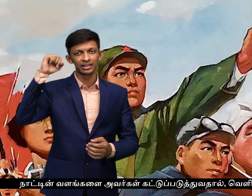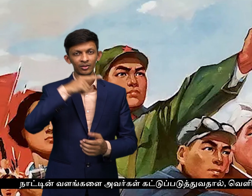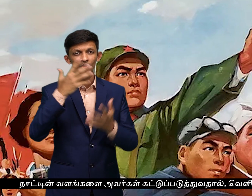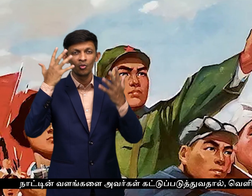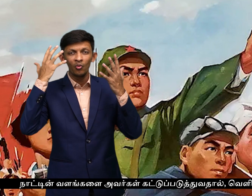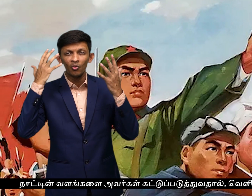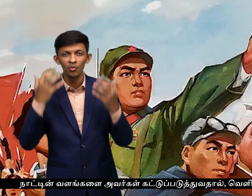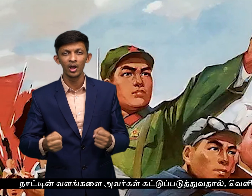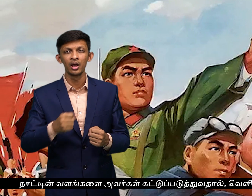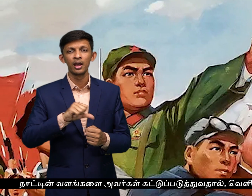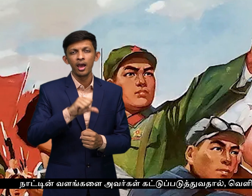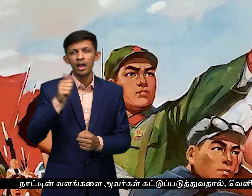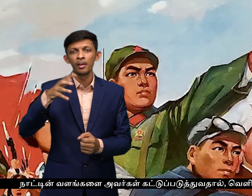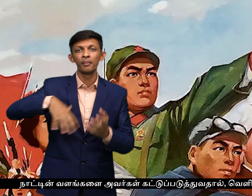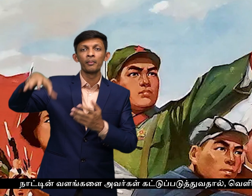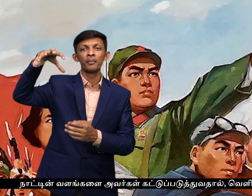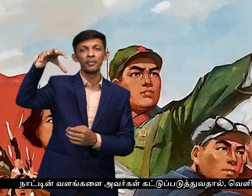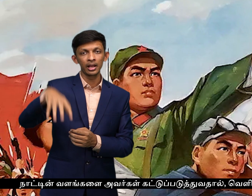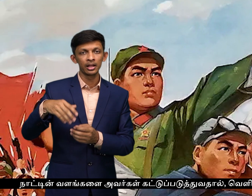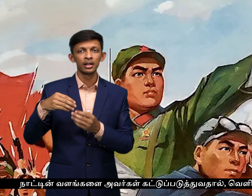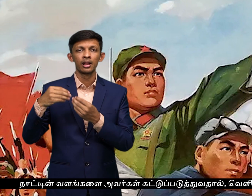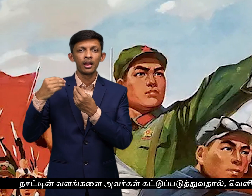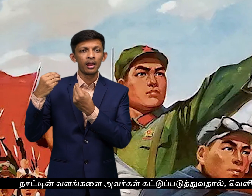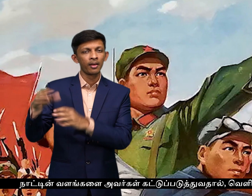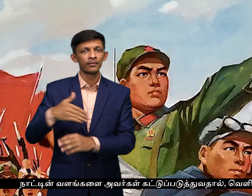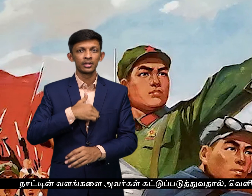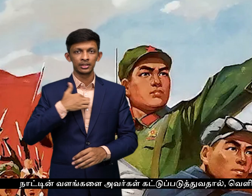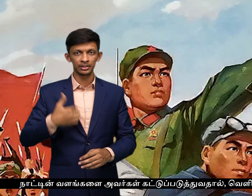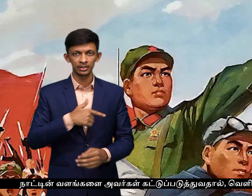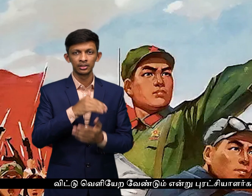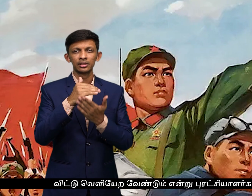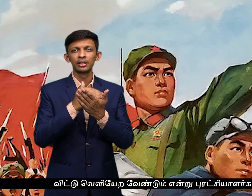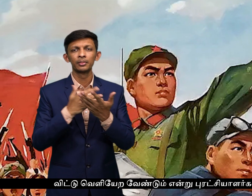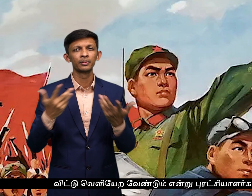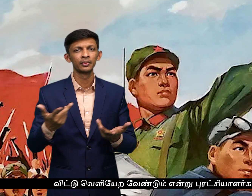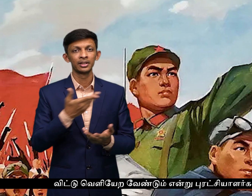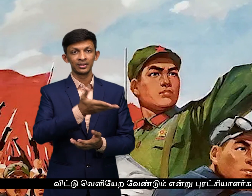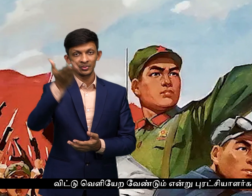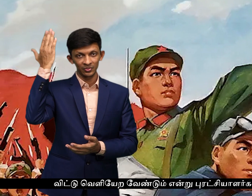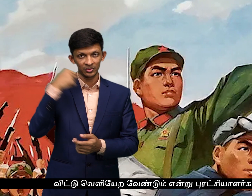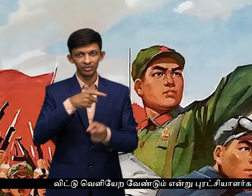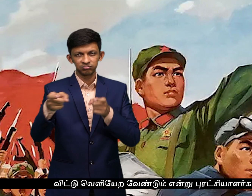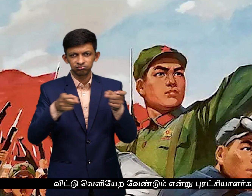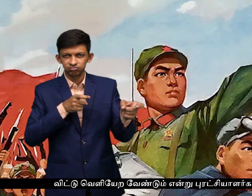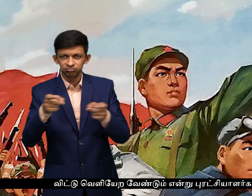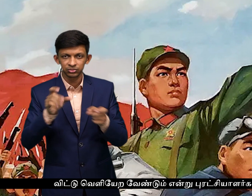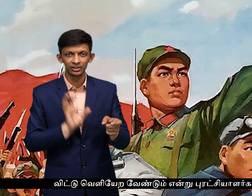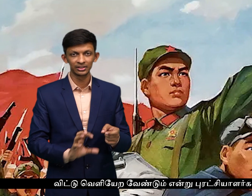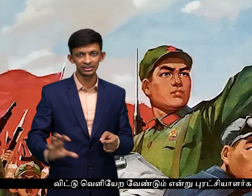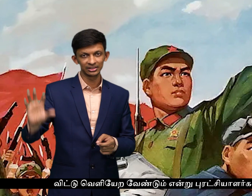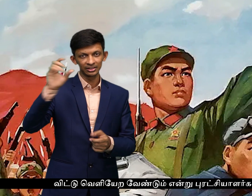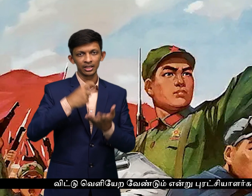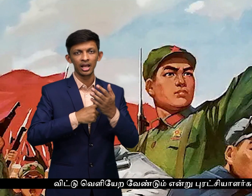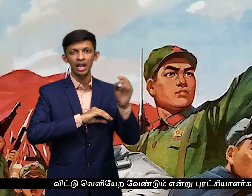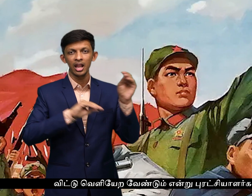நாட்டின் வளங்களை அவர்கள் கட்டுப்படுத்துவதால் வெளிநாட்டவர்கள் சீனாவை விட்டு வெளியேற வேண்டும் என்று புரட்சியாளர்கள்